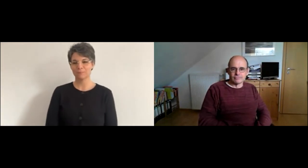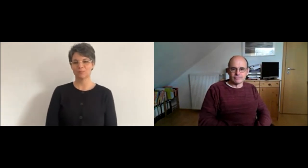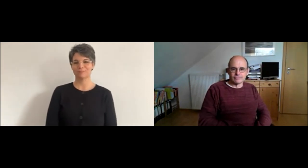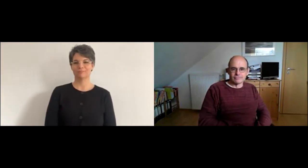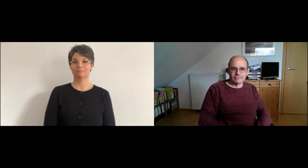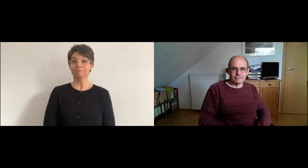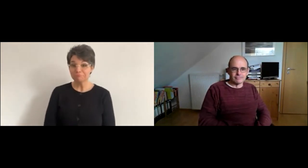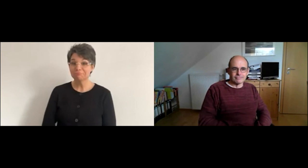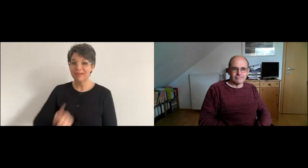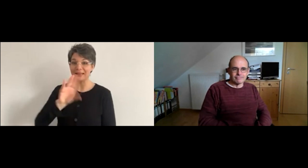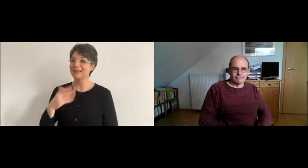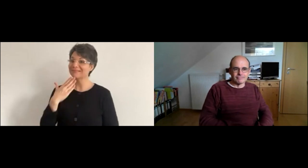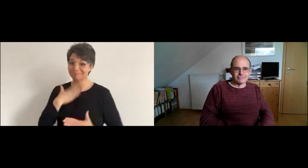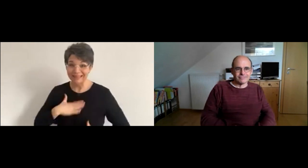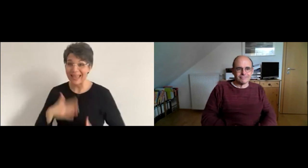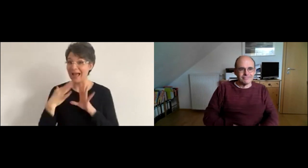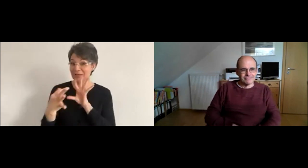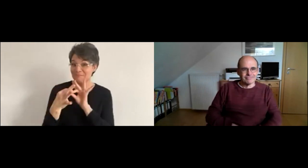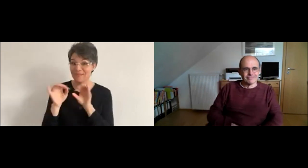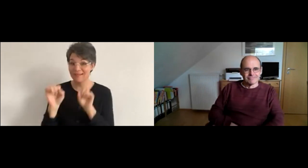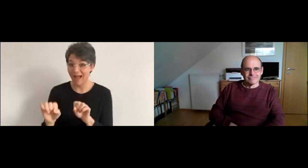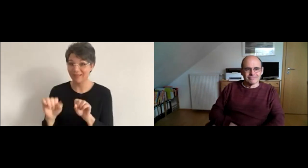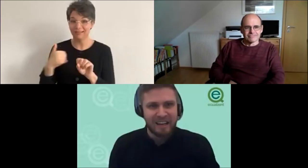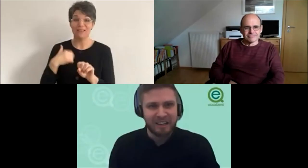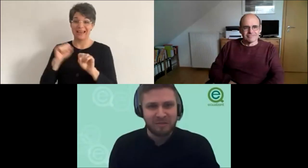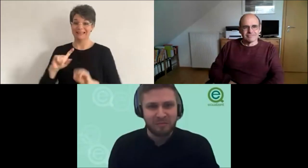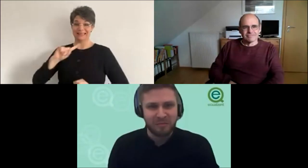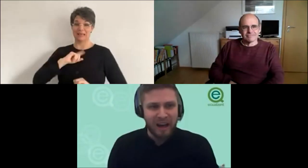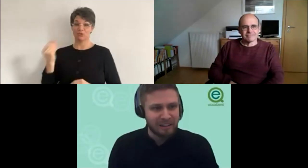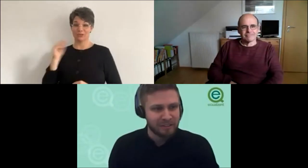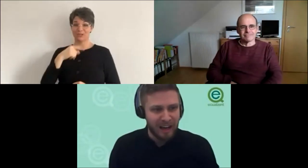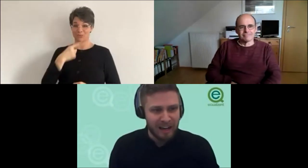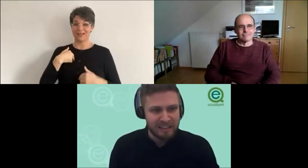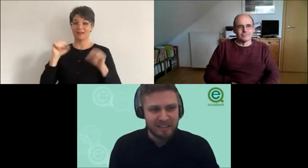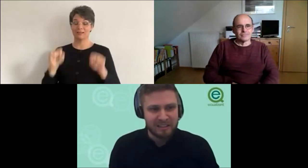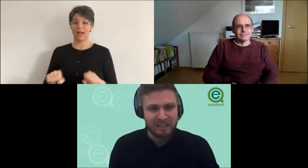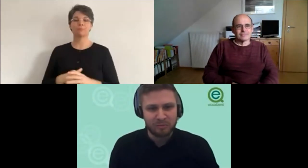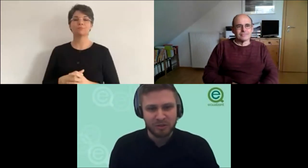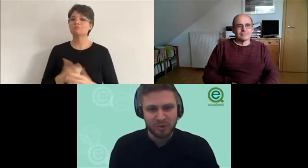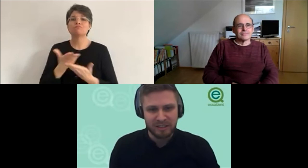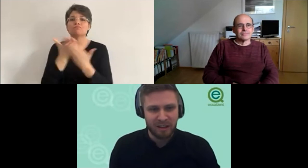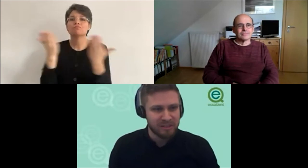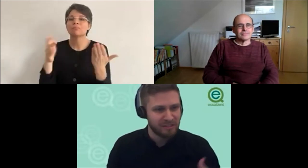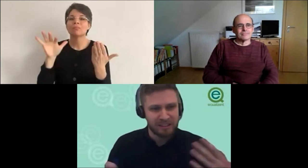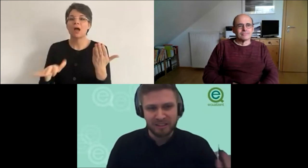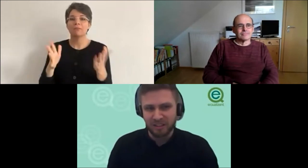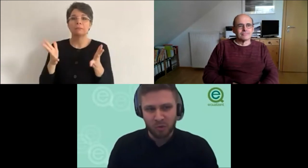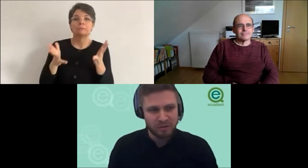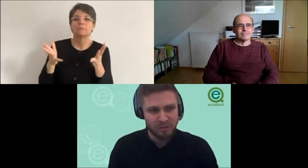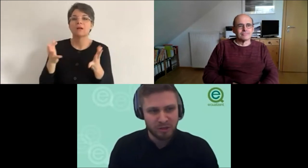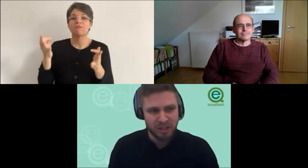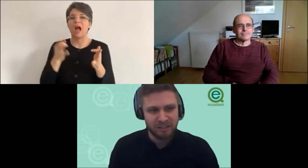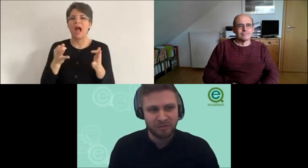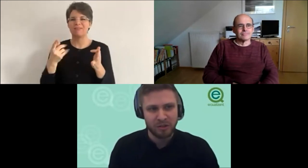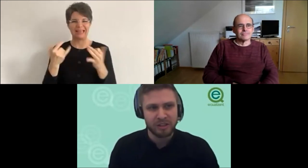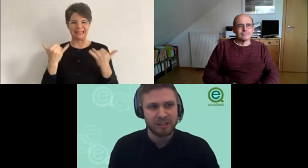Ja, sehr gerne. Vielleicht kann ich dazu auch noch erwähnen, alle Fragen, die Personen jetzt haben, die sie vielleicht nicht in der großen